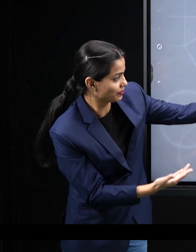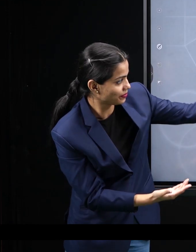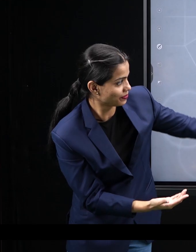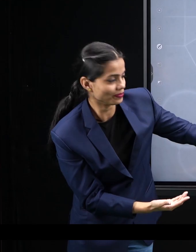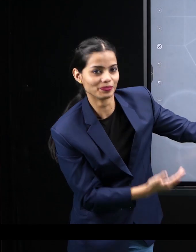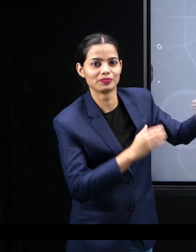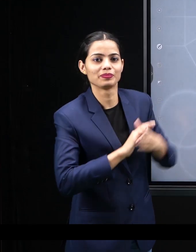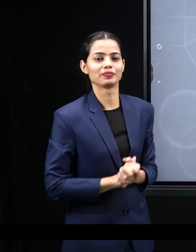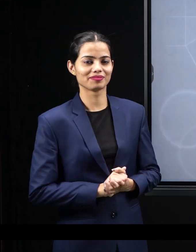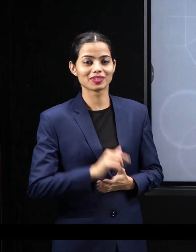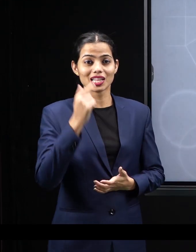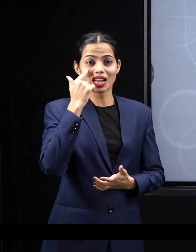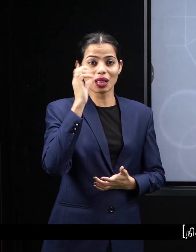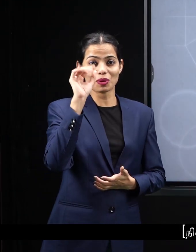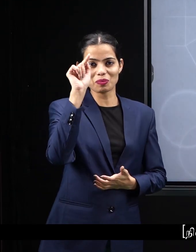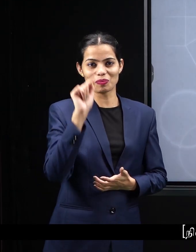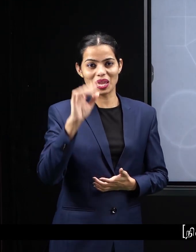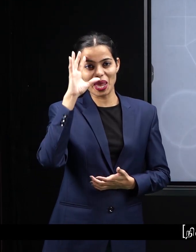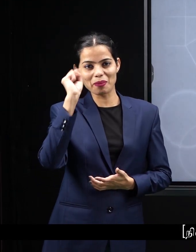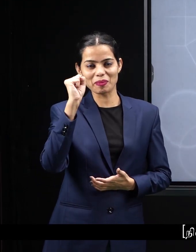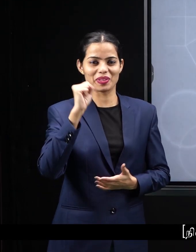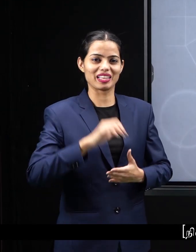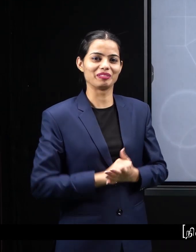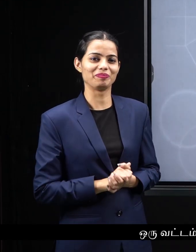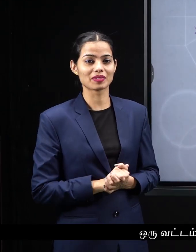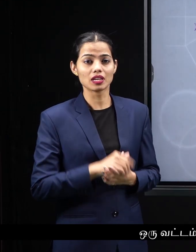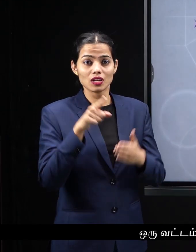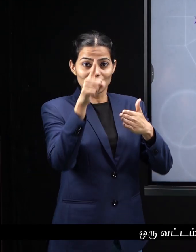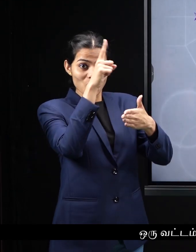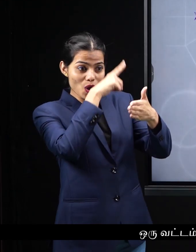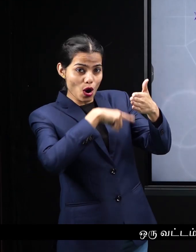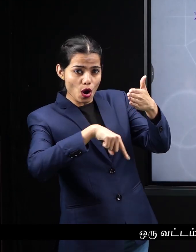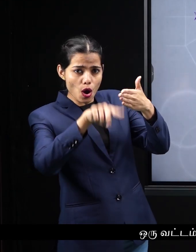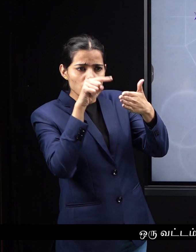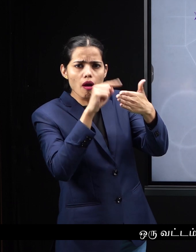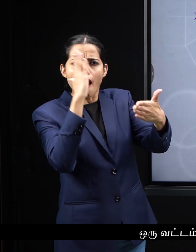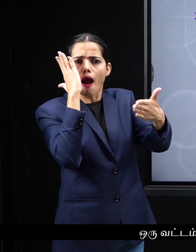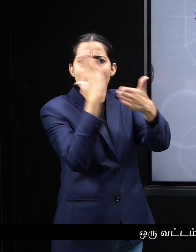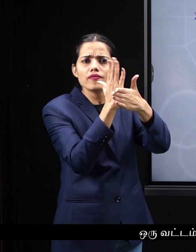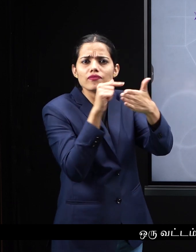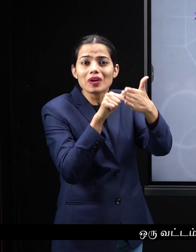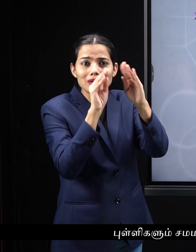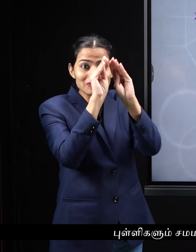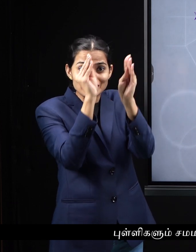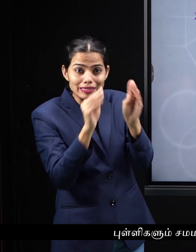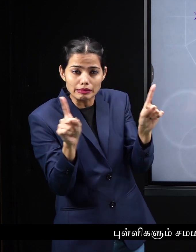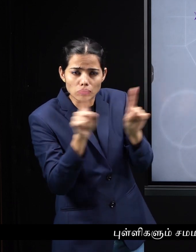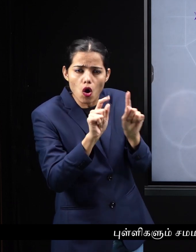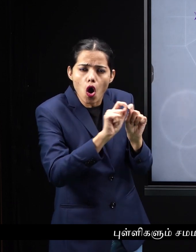180 பாகை. நினைவில் வைத்துக் கொள்ளுங்கள், ஒரு வட்டம் என்பது அதன் மையத்தில் இருந்து அனைத்து புள்ளிகளும்